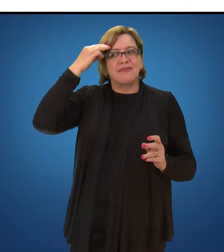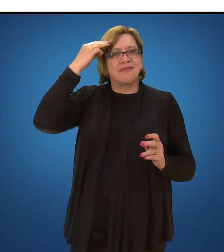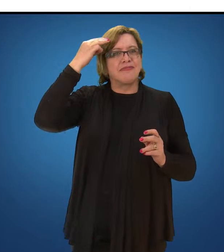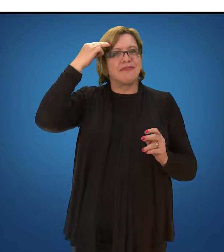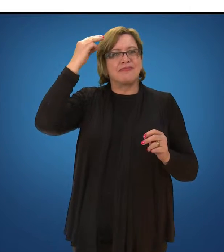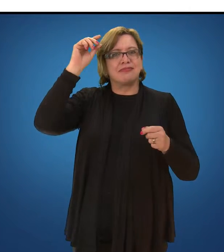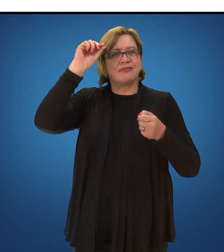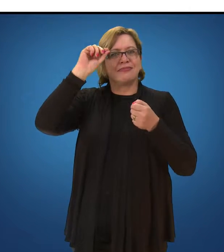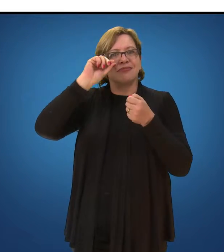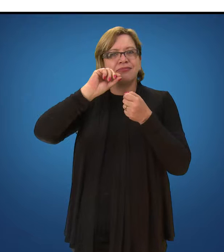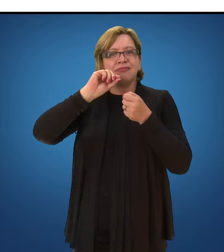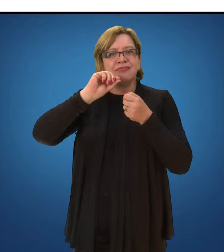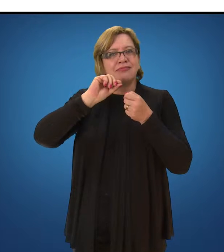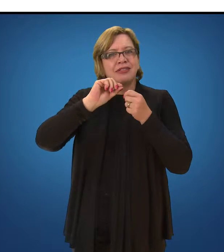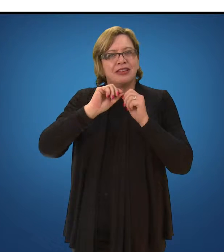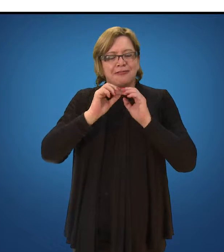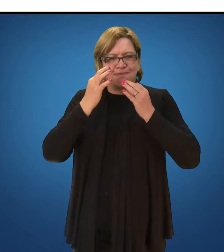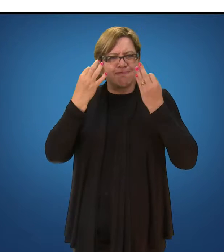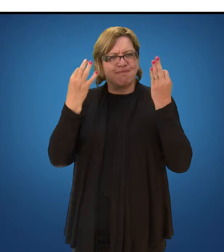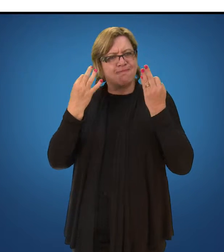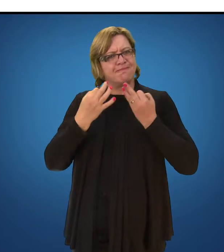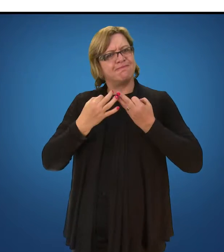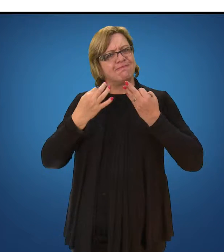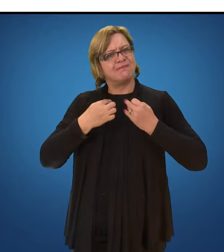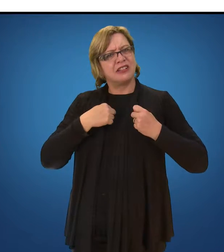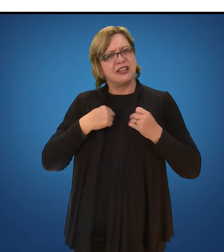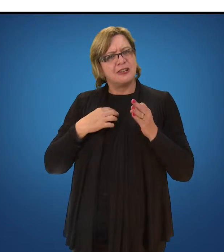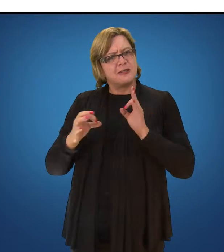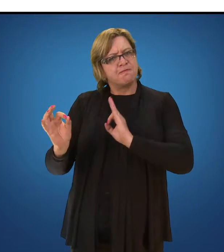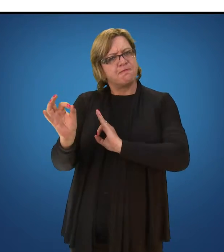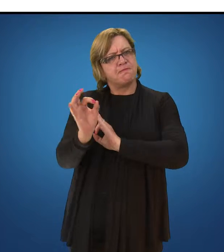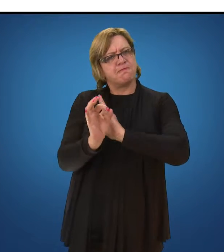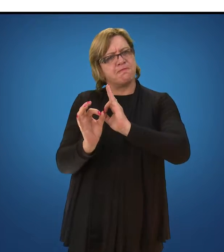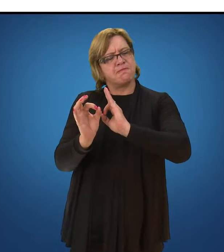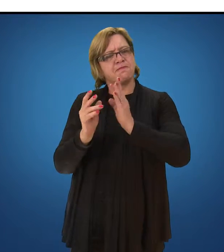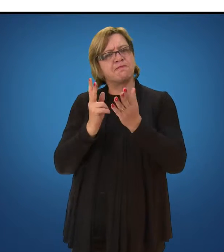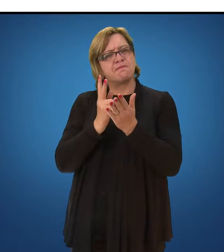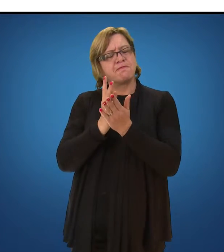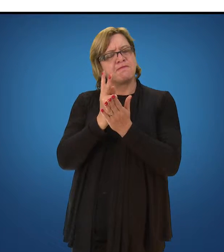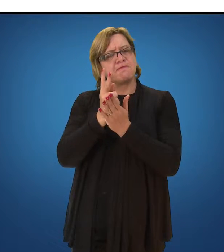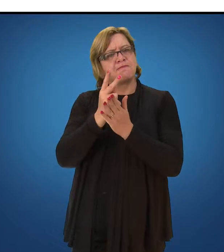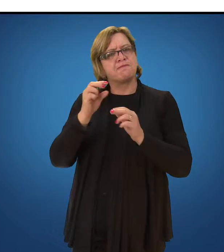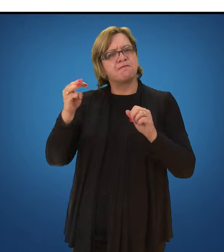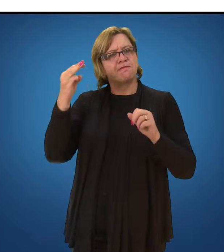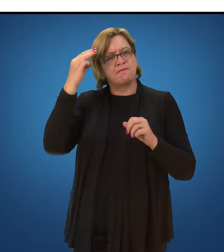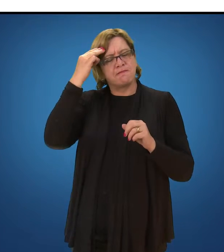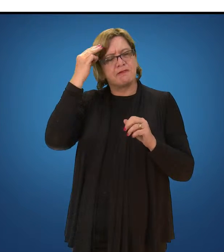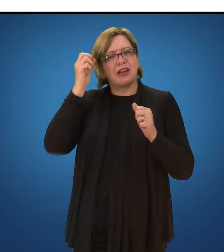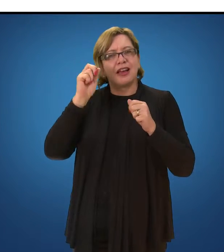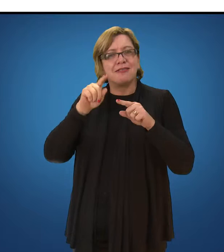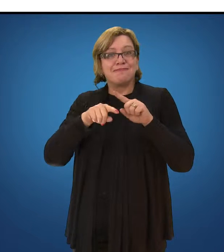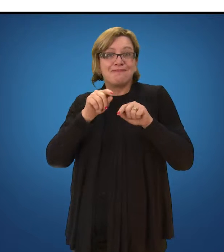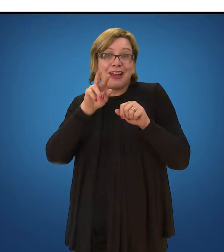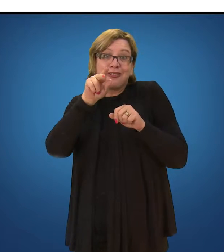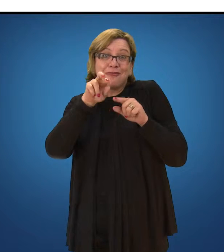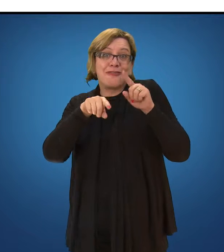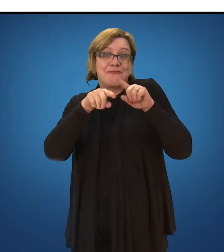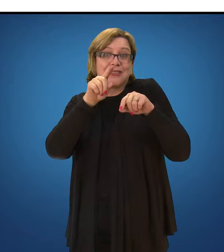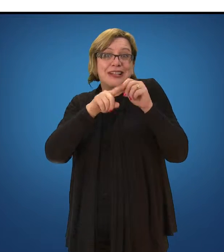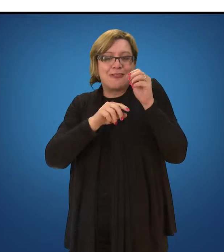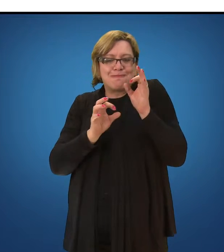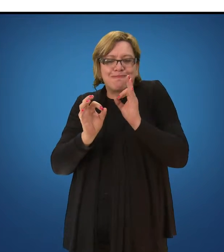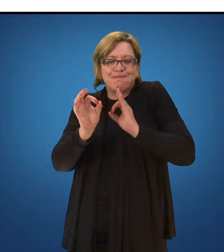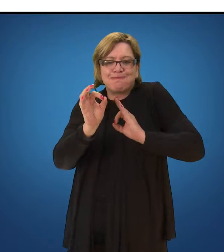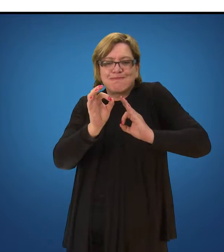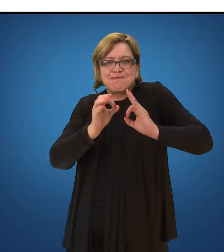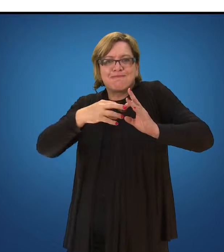assim, mais coerentes, mais unificados. Ela serve como um instrumento para dar